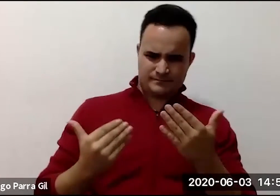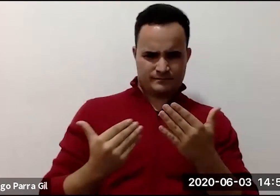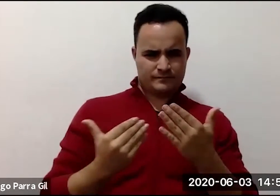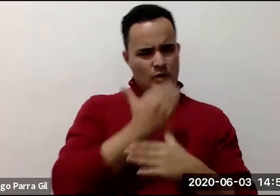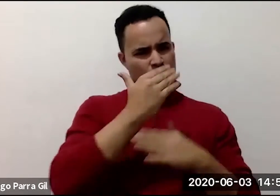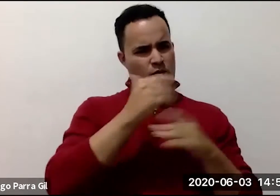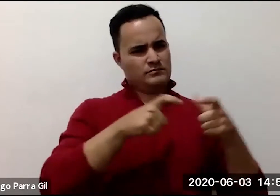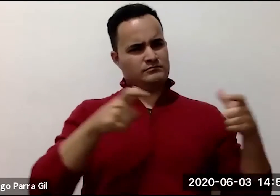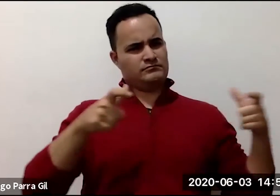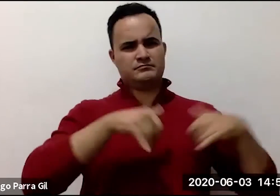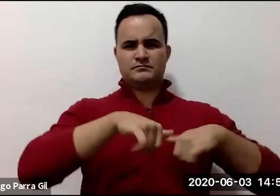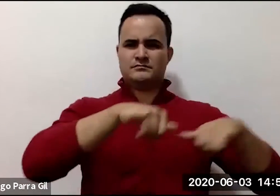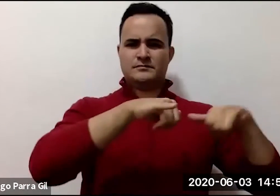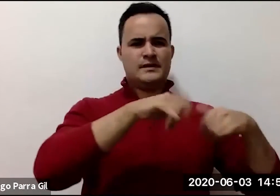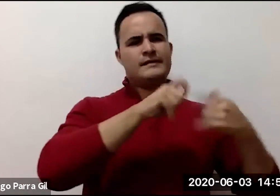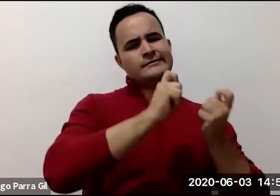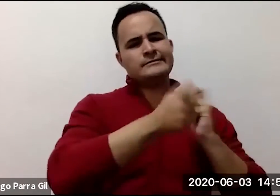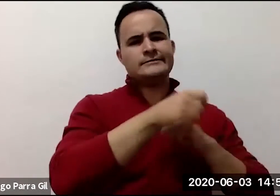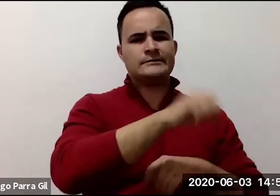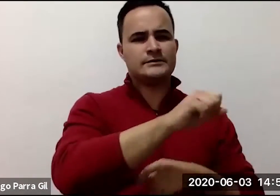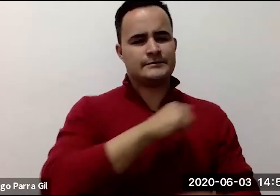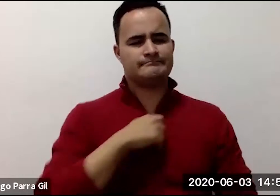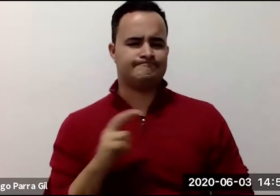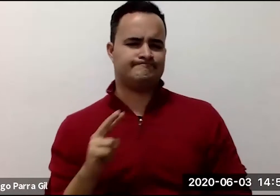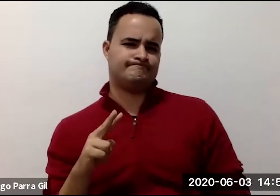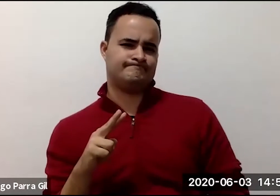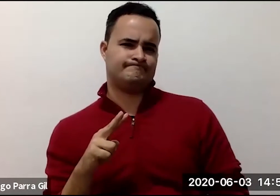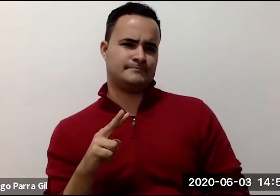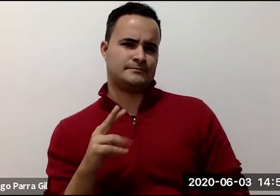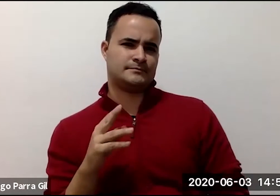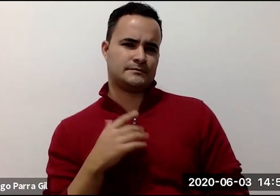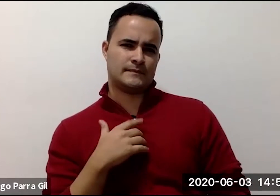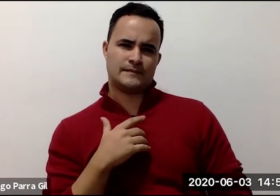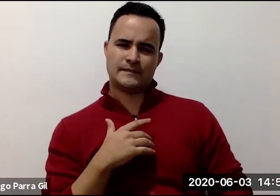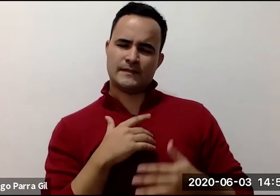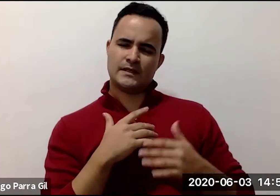las prácticas y sobre todo relaciones sociales